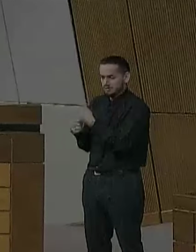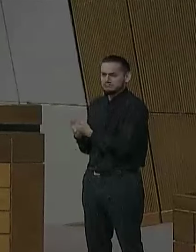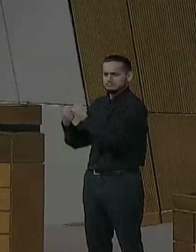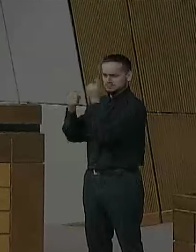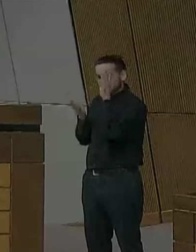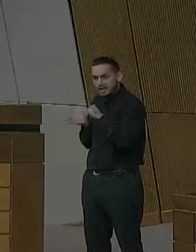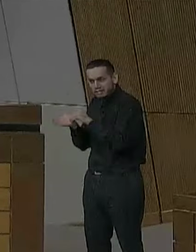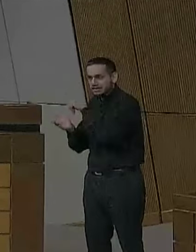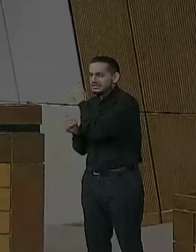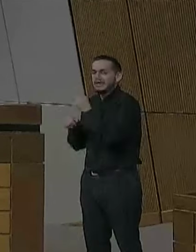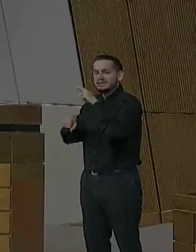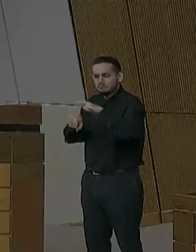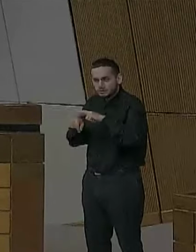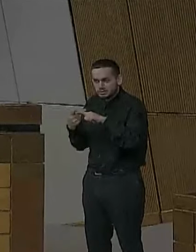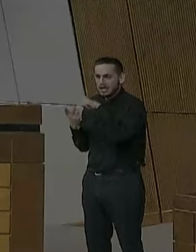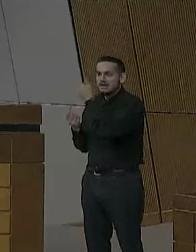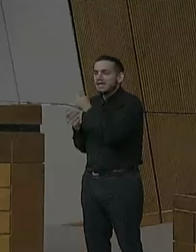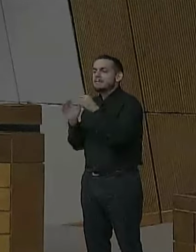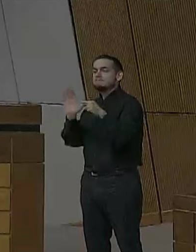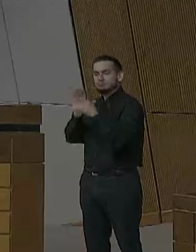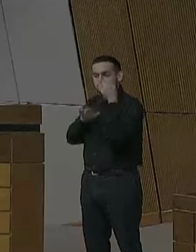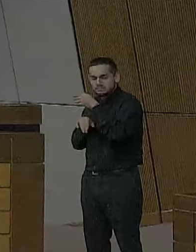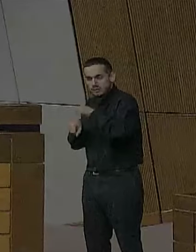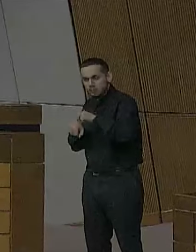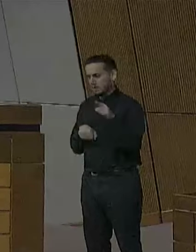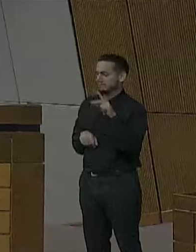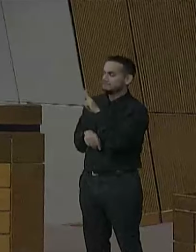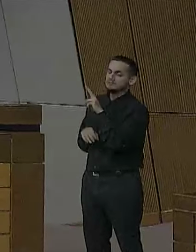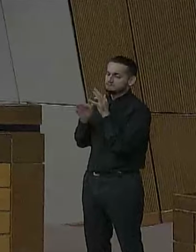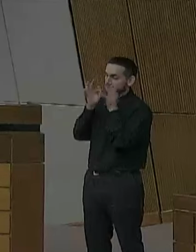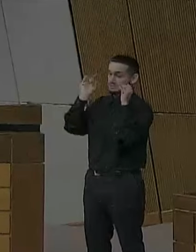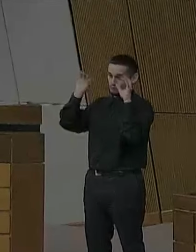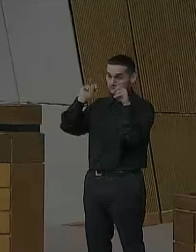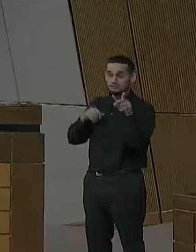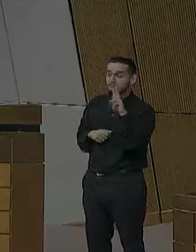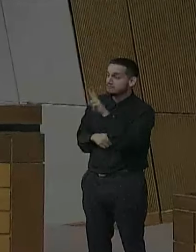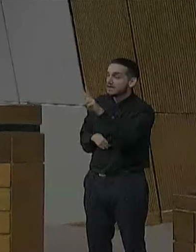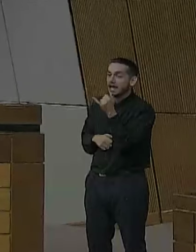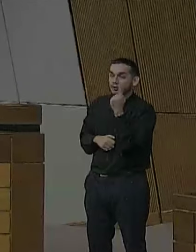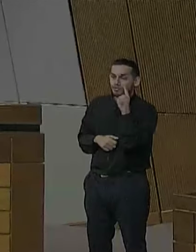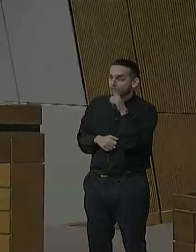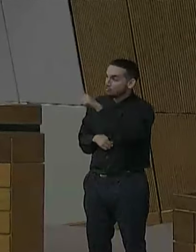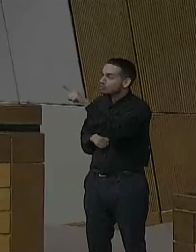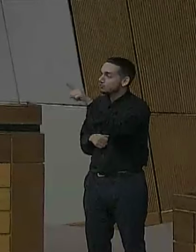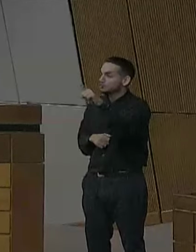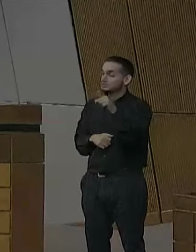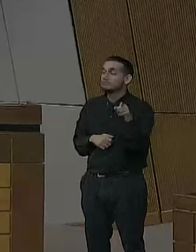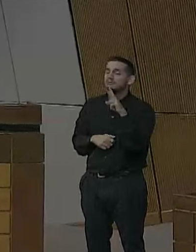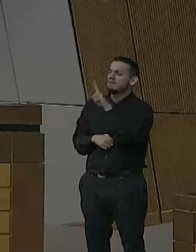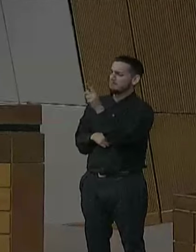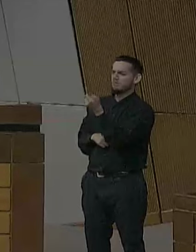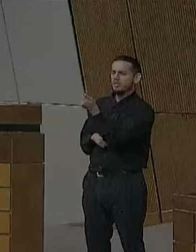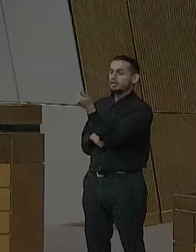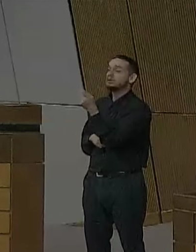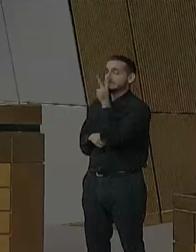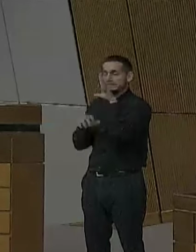más importante aún. Y decía que estoy contento de ver muchos rostros conocidos, pero quisiera ver muchos más referentes